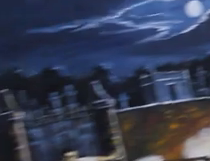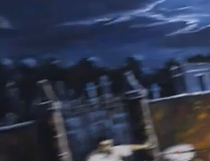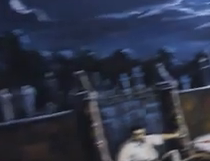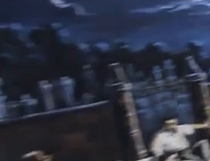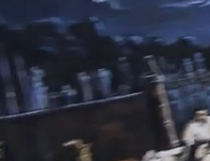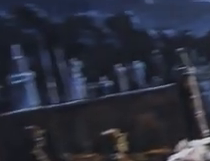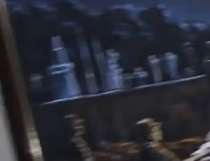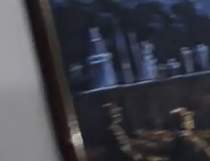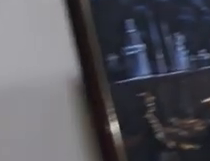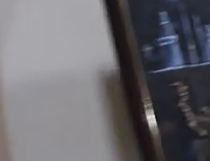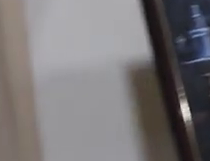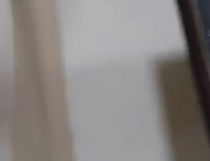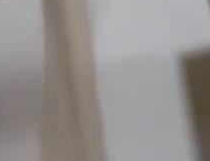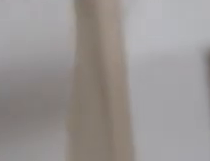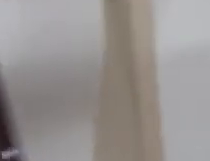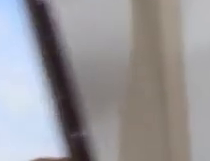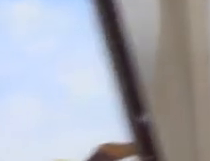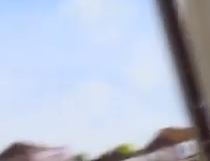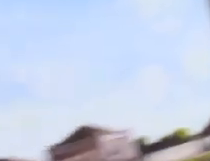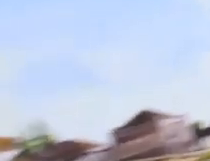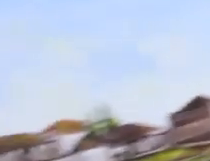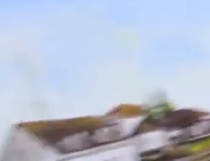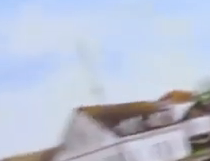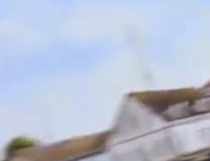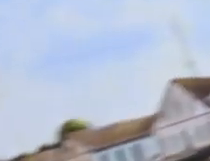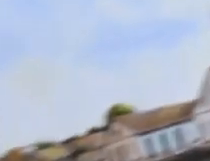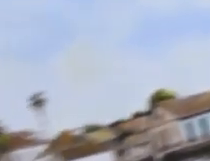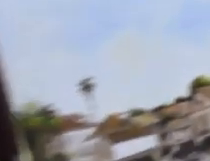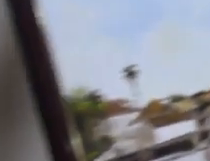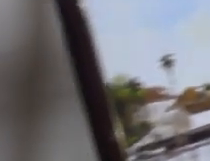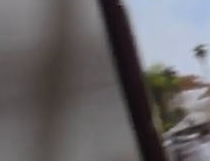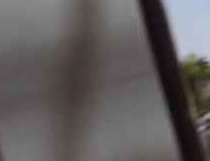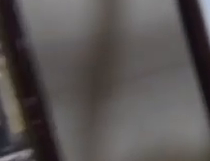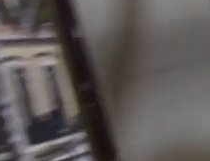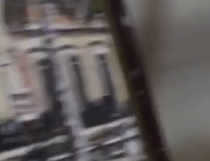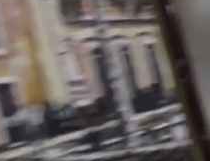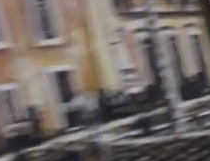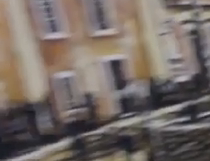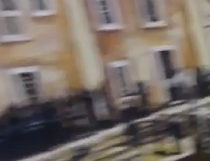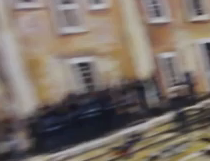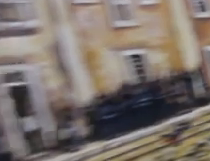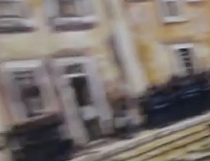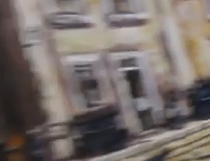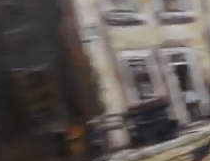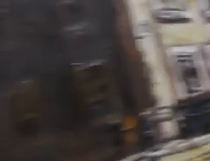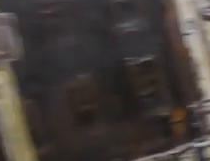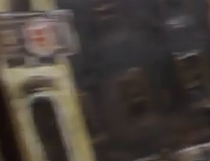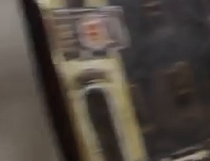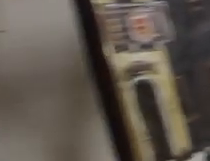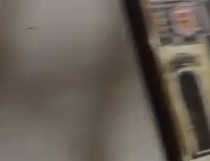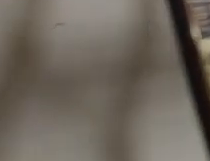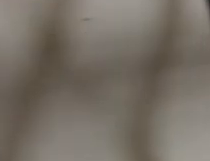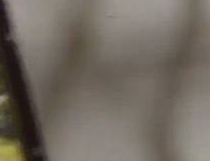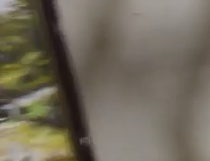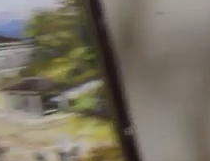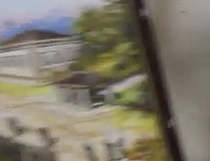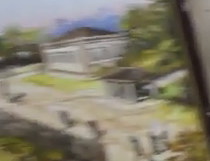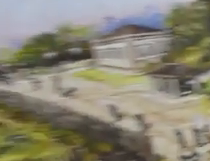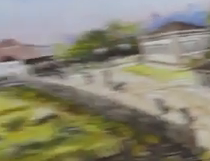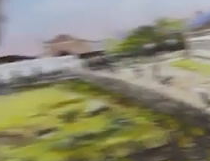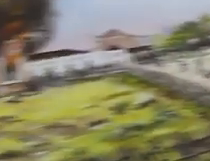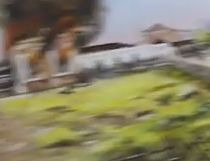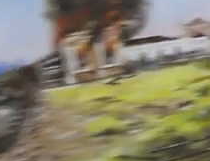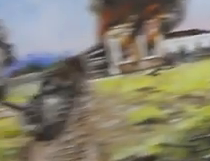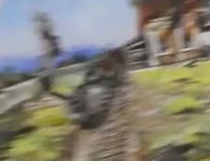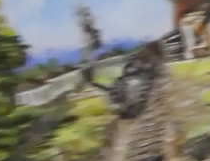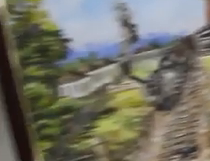Clube Literário por Aníbal Ribeiro Filho. Clube Literário. Quem passa pelas ruas da cidade